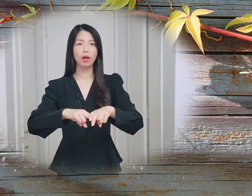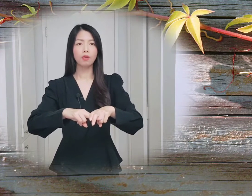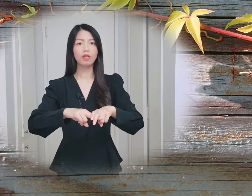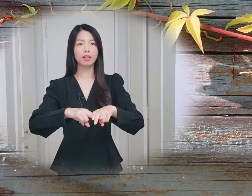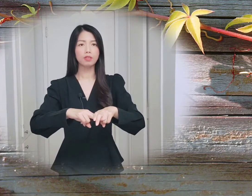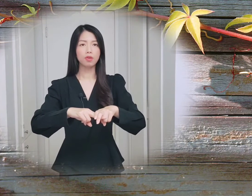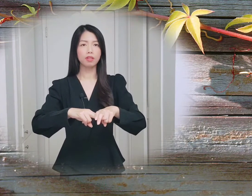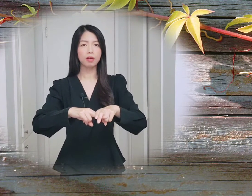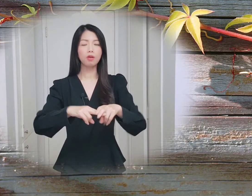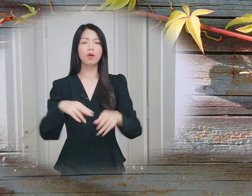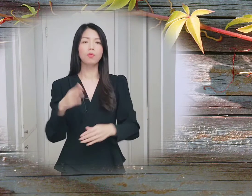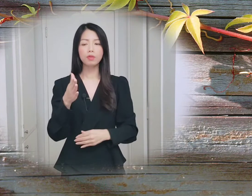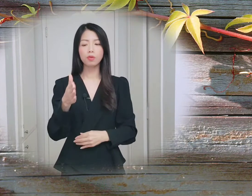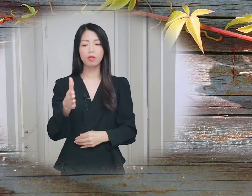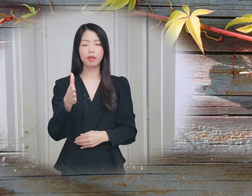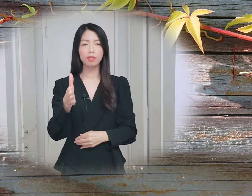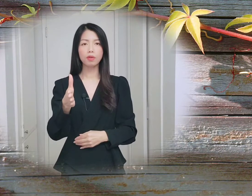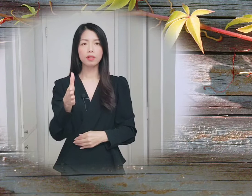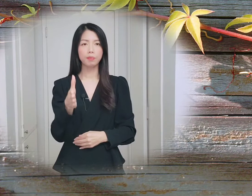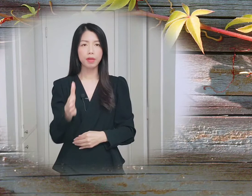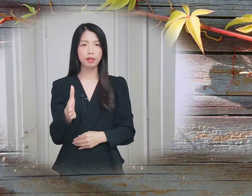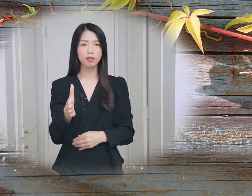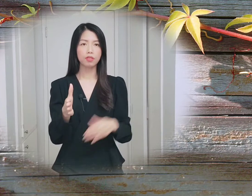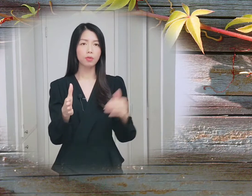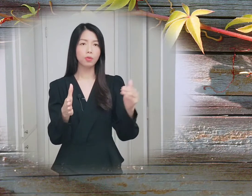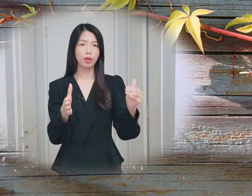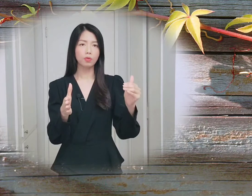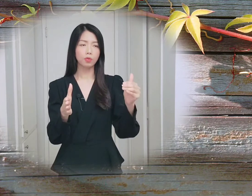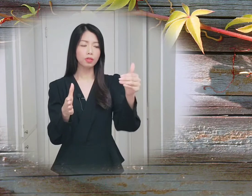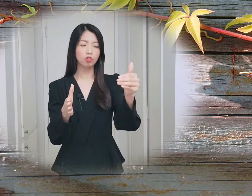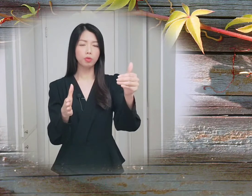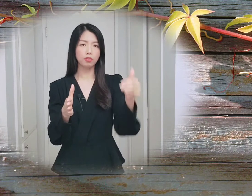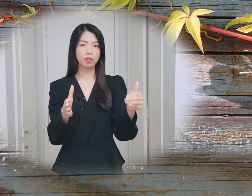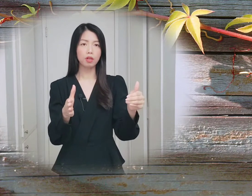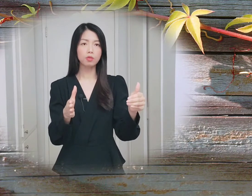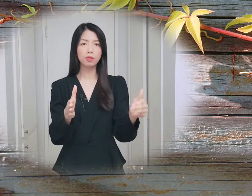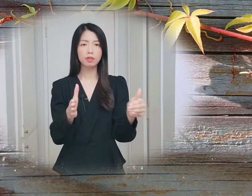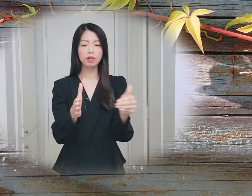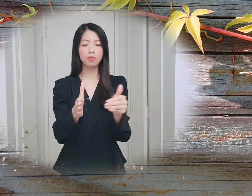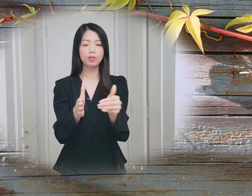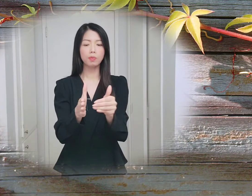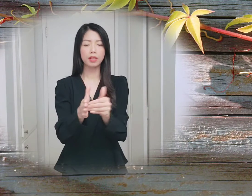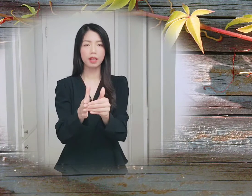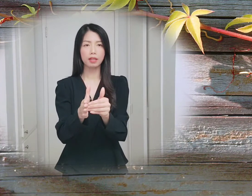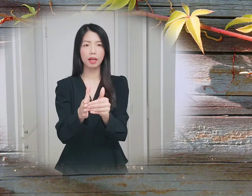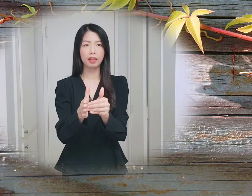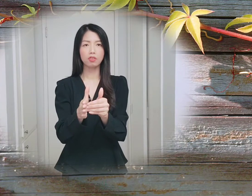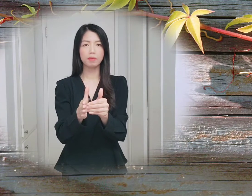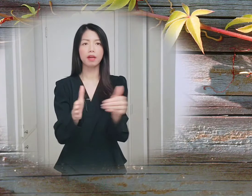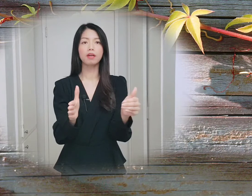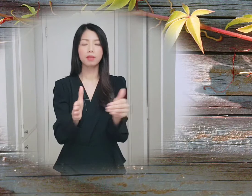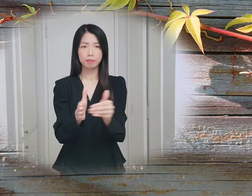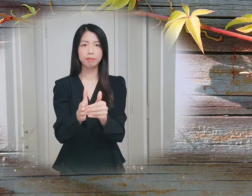앉으셨네. 과거를 나타내는 수어는요. 왼손을 이렇게 손끝이 앞을 향하게 해주시고 다른 손은 구부려 주셔서 손끝을 왼손 바닥에